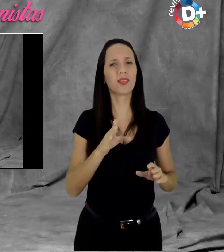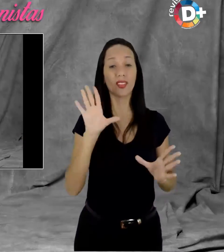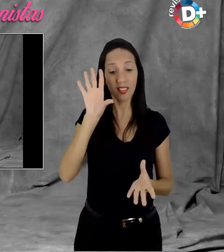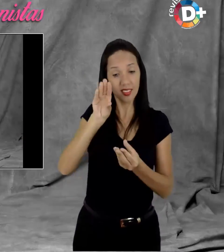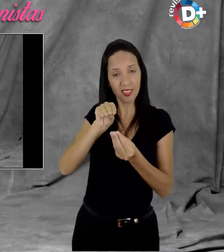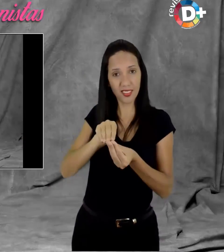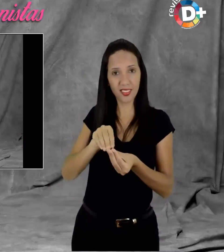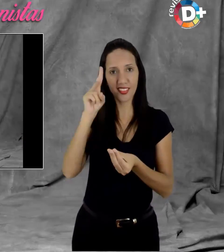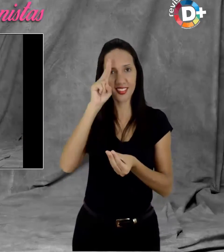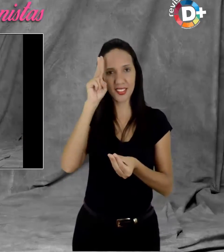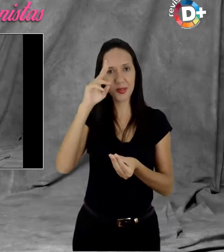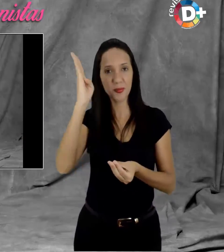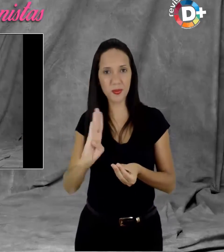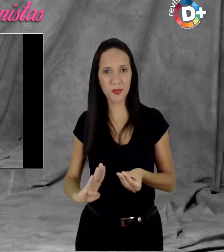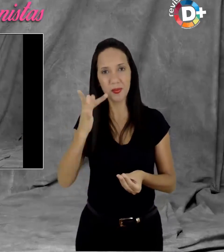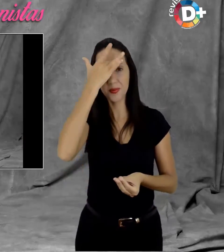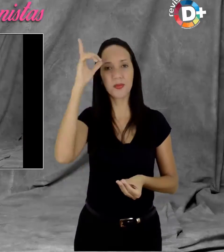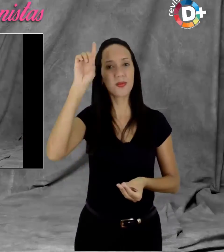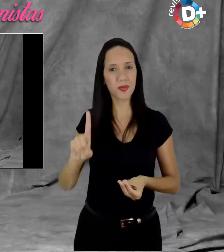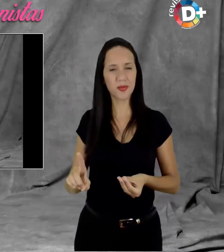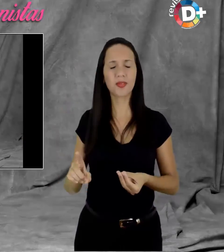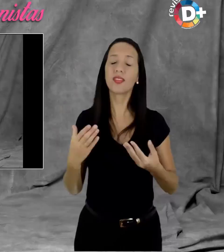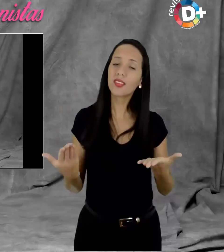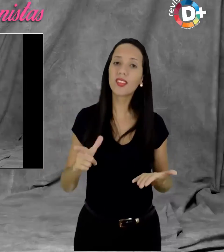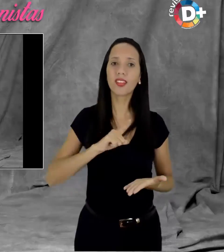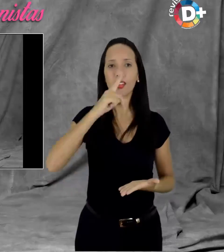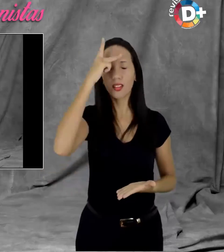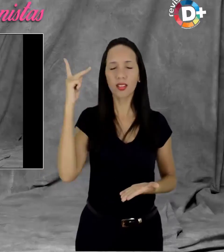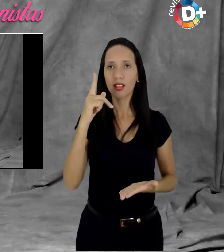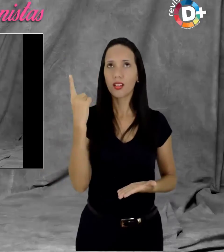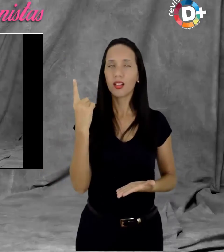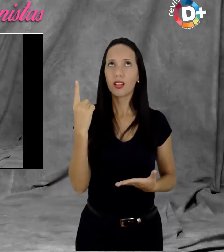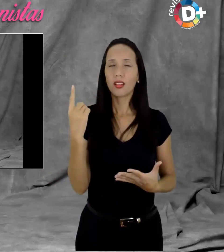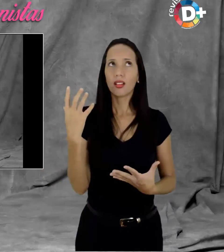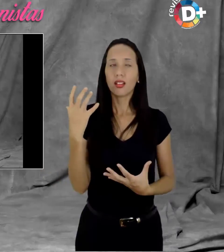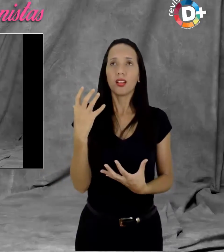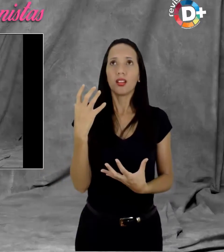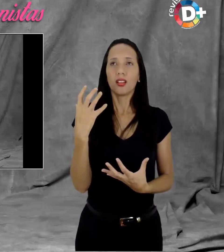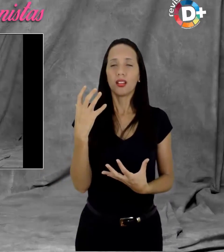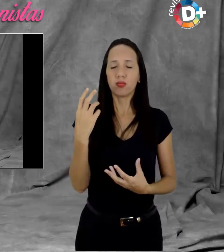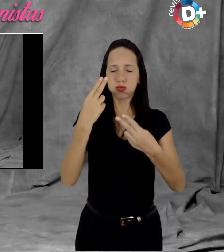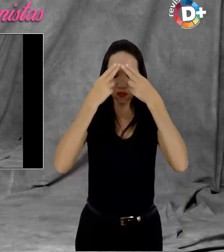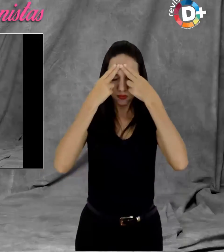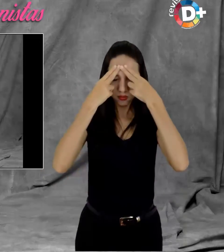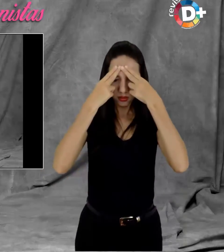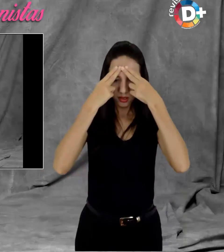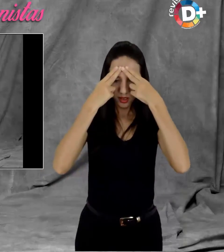pessoa com deficiência na história do Brasil. A pessoa passa pelo choque, luto e pela